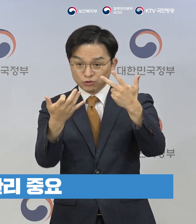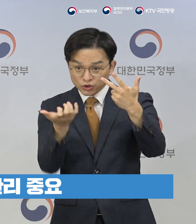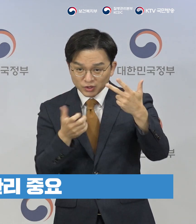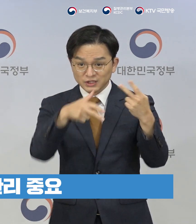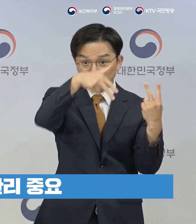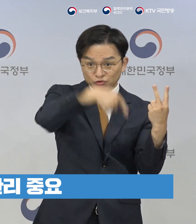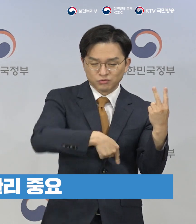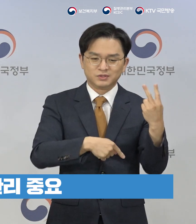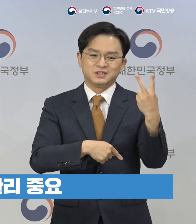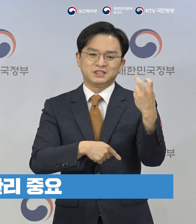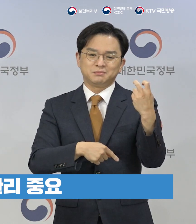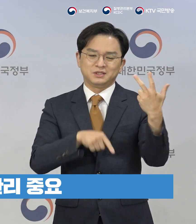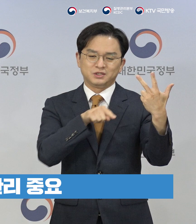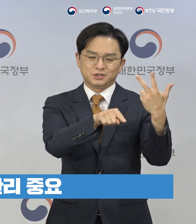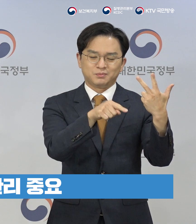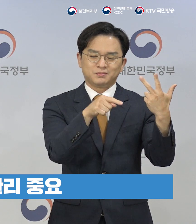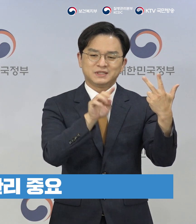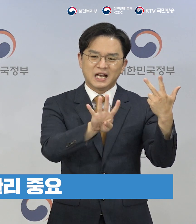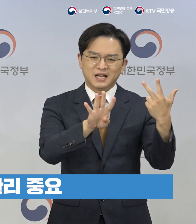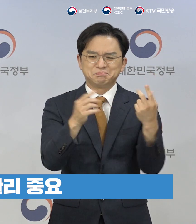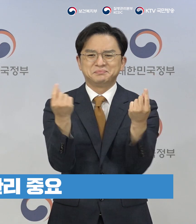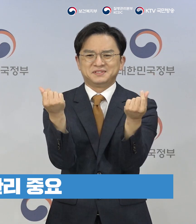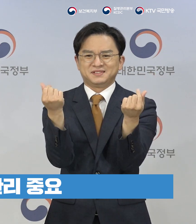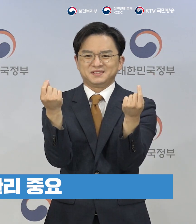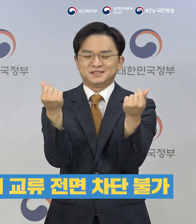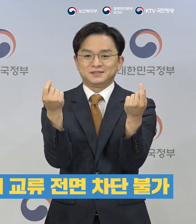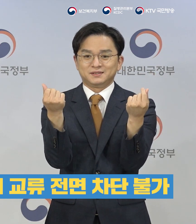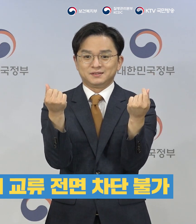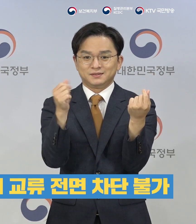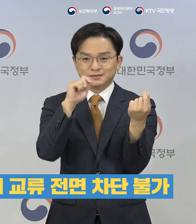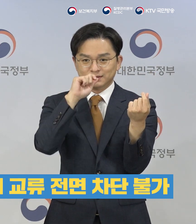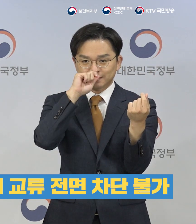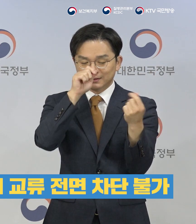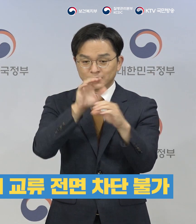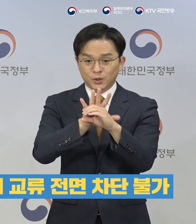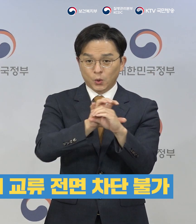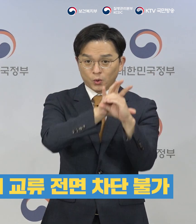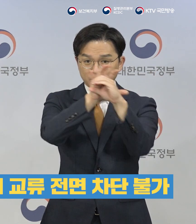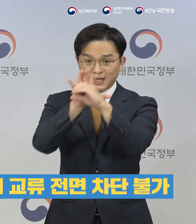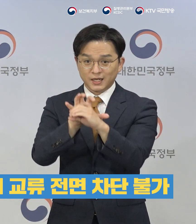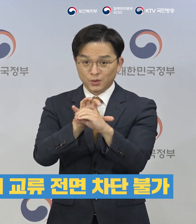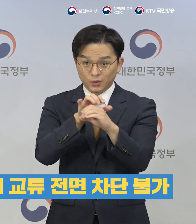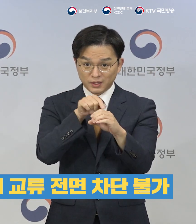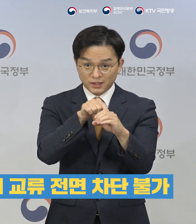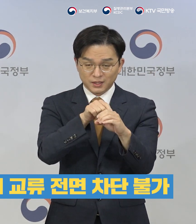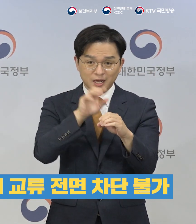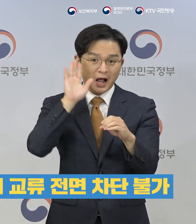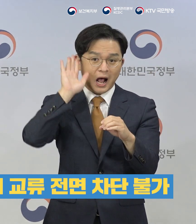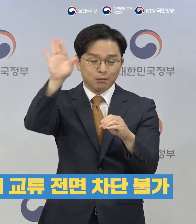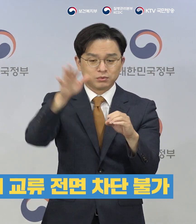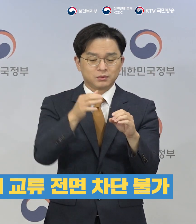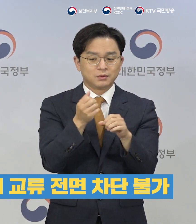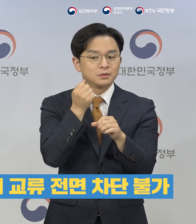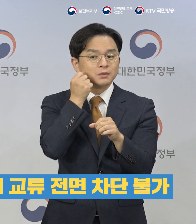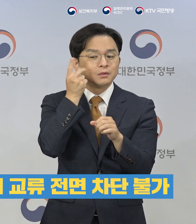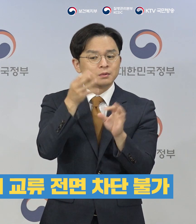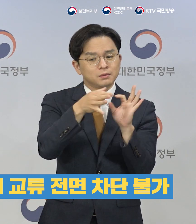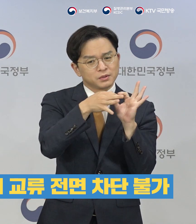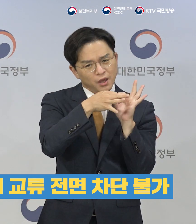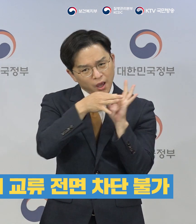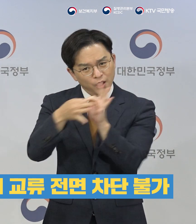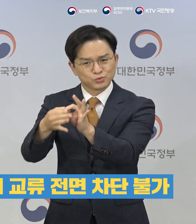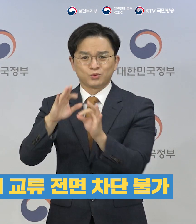직전 2주의 27.4명과 비슷한 수준입니다. 여러 번 말씀드린 바 있지만 장기화될